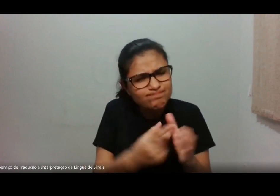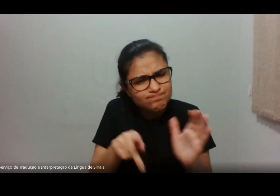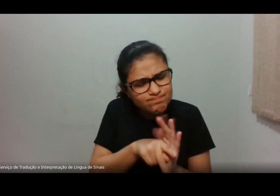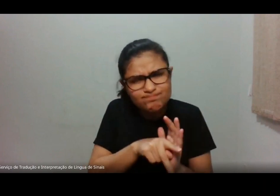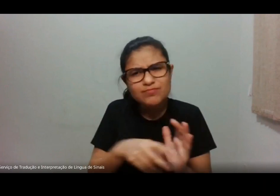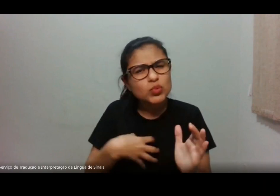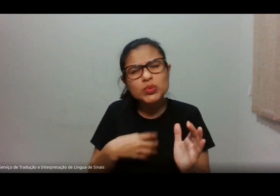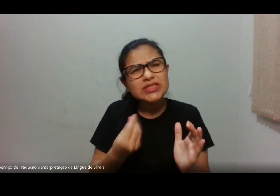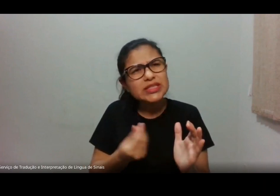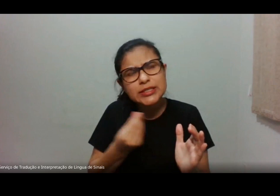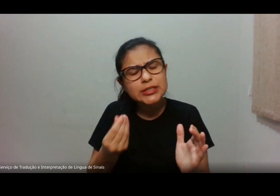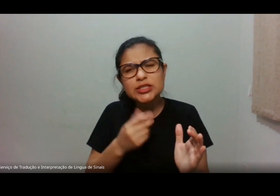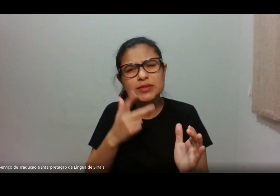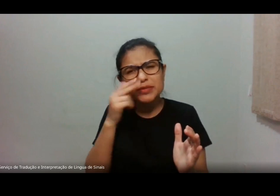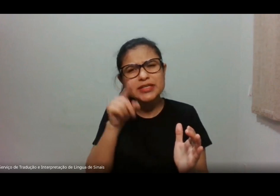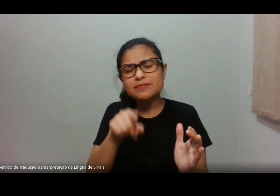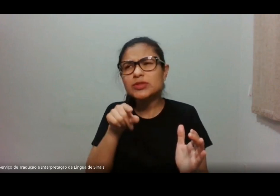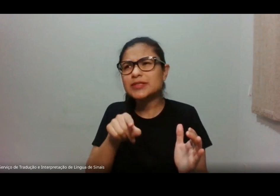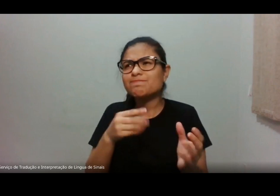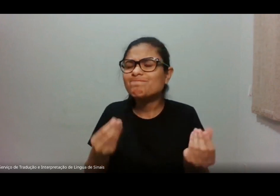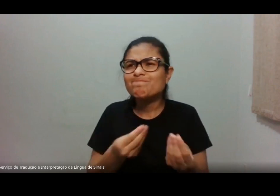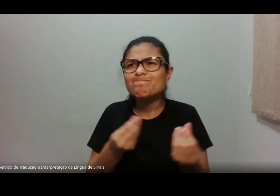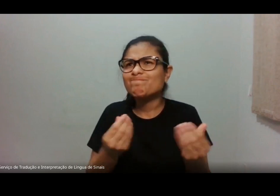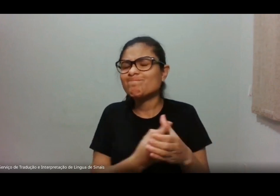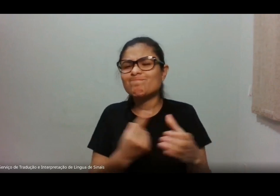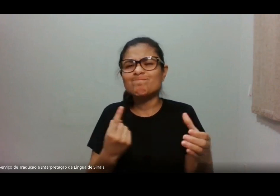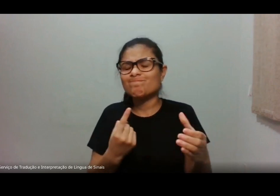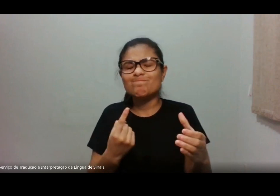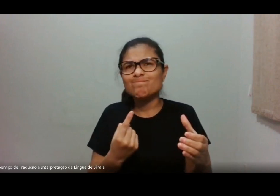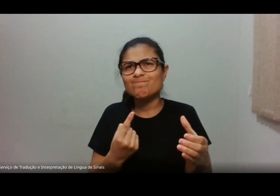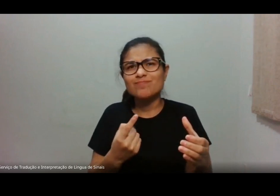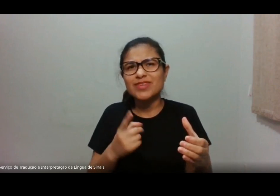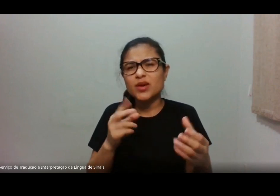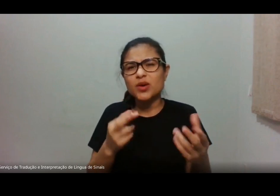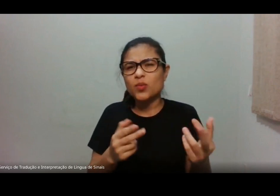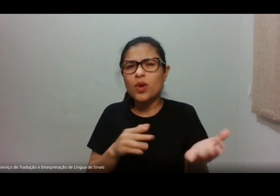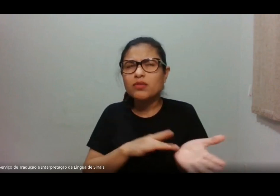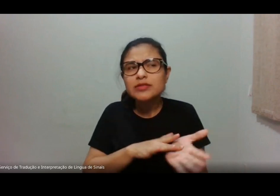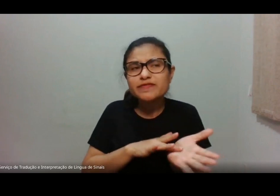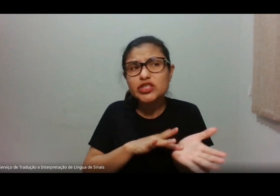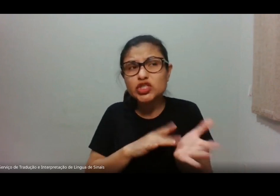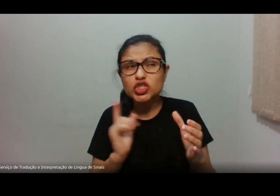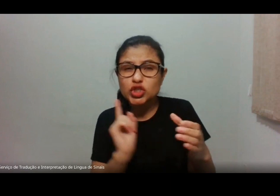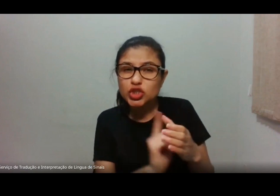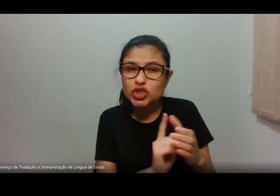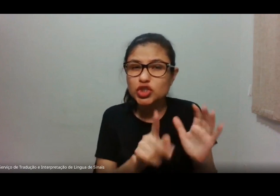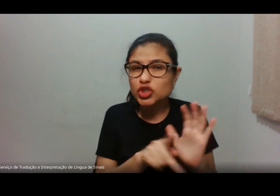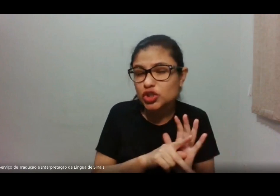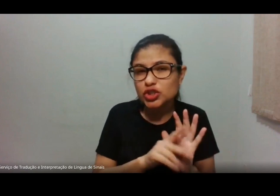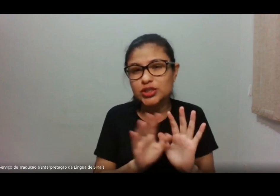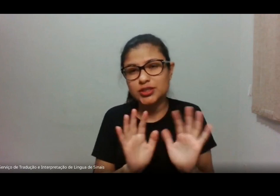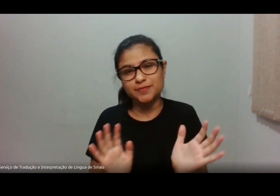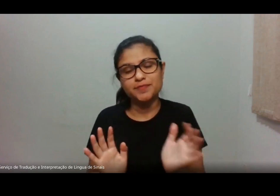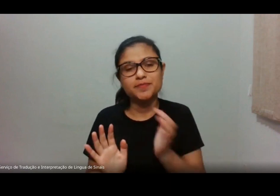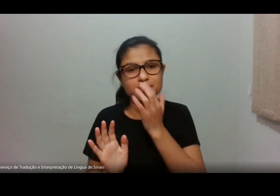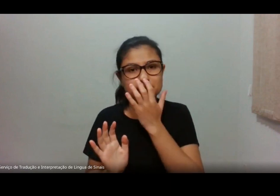de farsante. É uma coisa assim, dura de se aguentar, mas a gente vai levando. Né? Bom, e Bourdieu, que